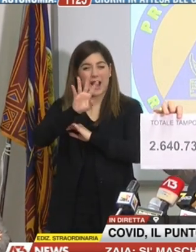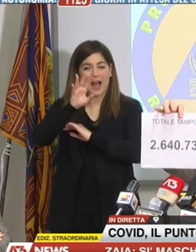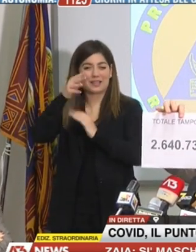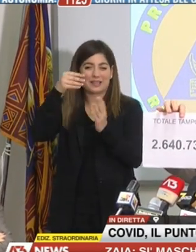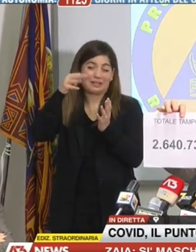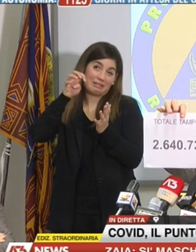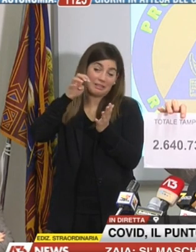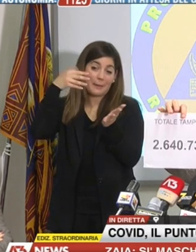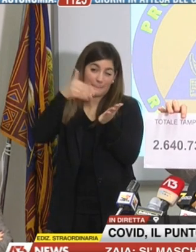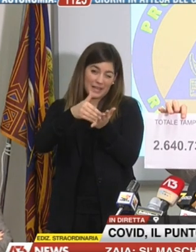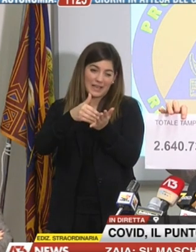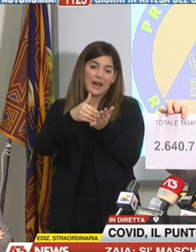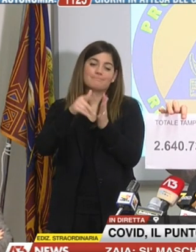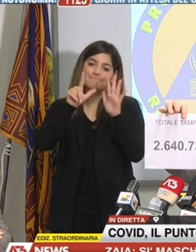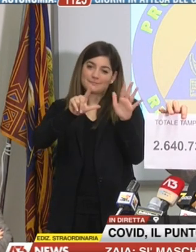7.34.